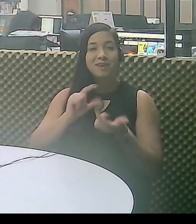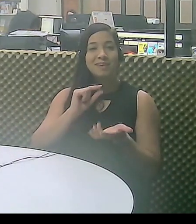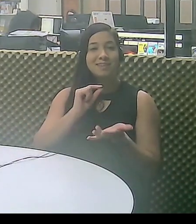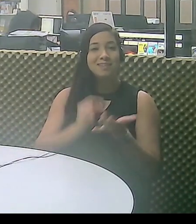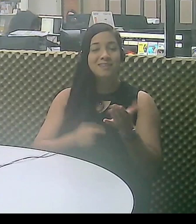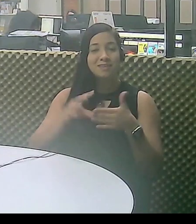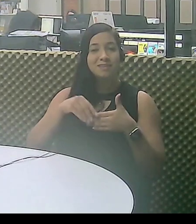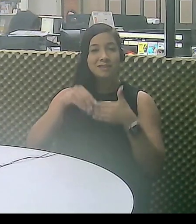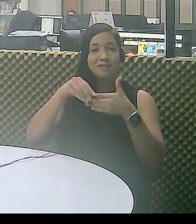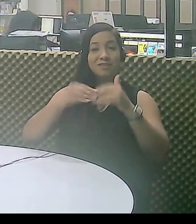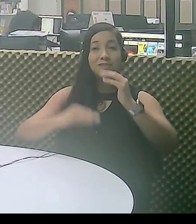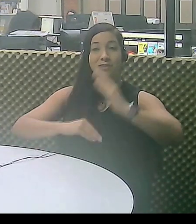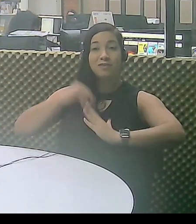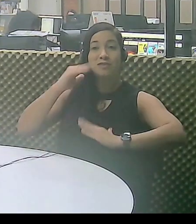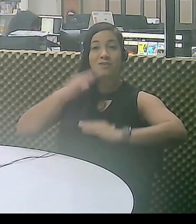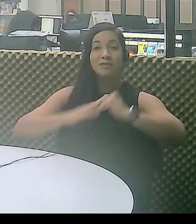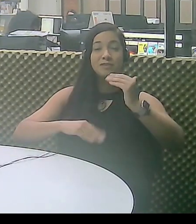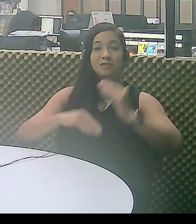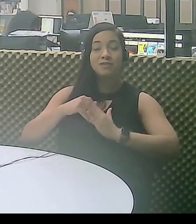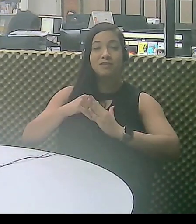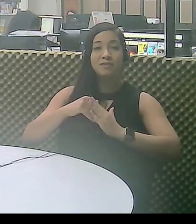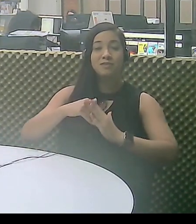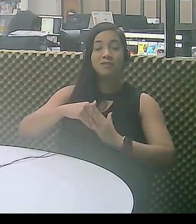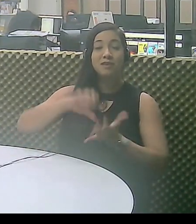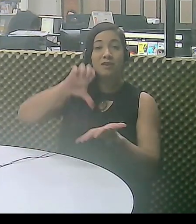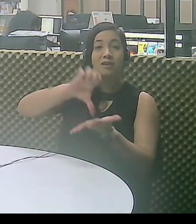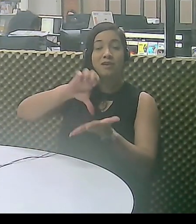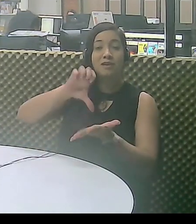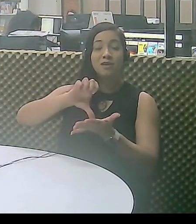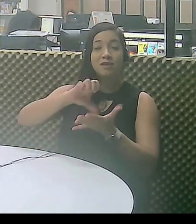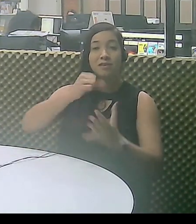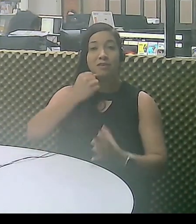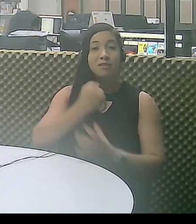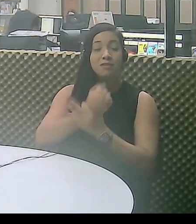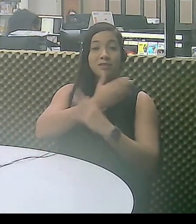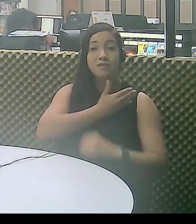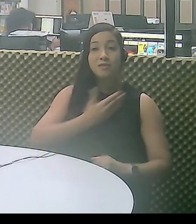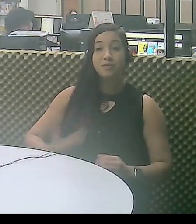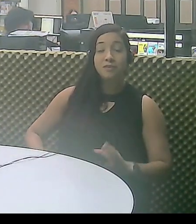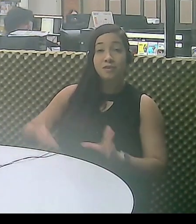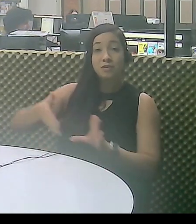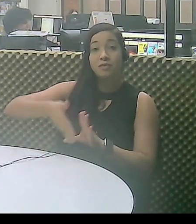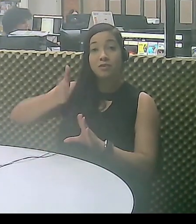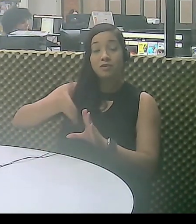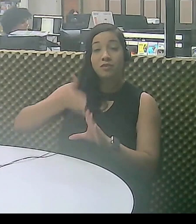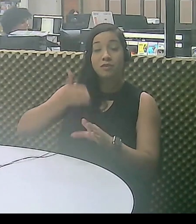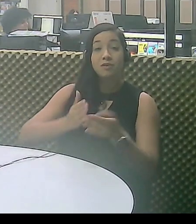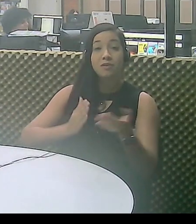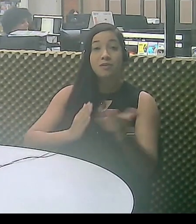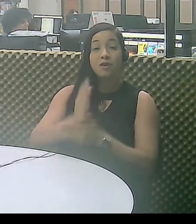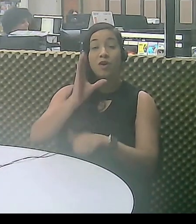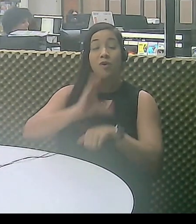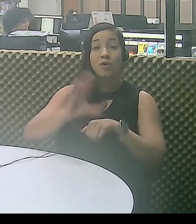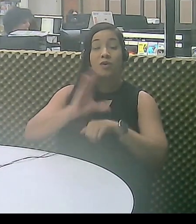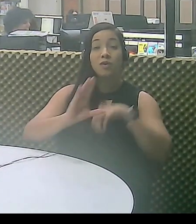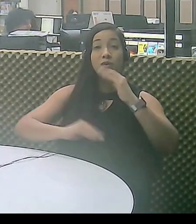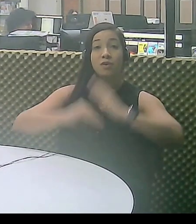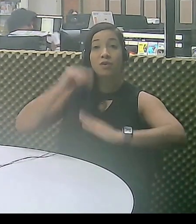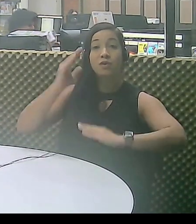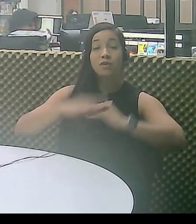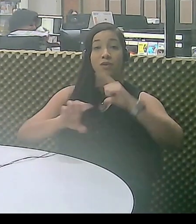cadastro e encaminhamento profissional, estande da Defensoria Pública para orientações e o lançamento do curso de formação profissional